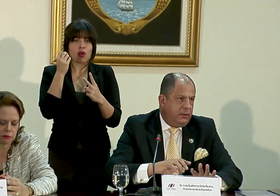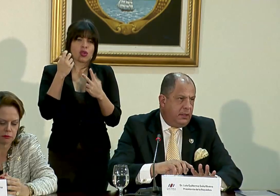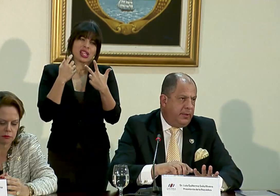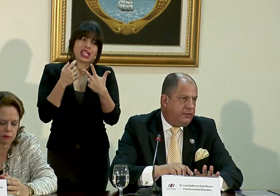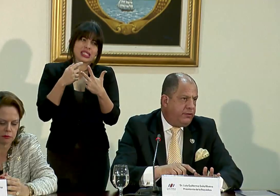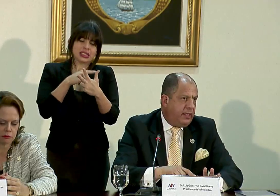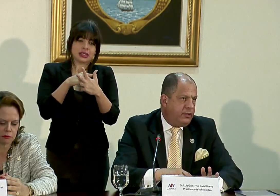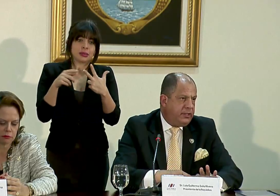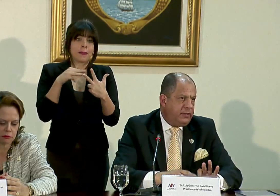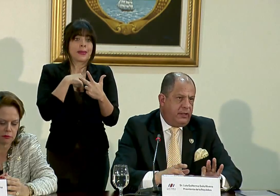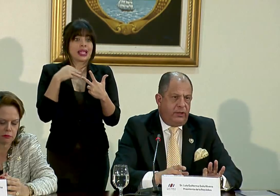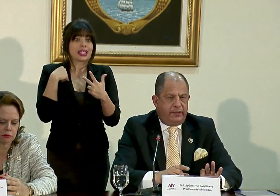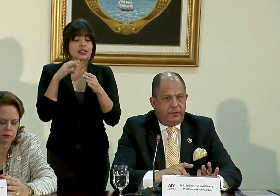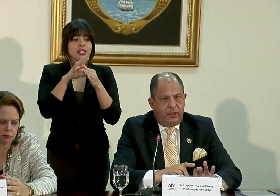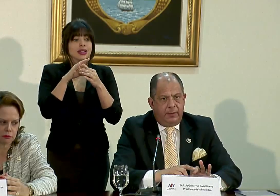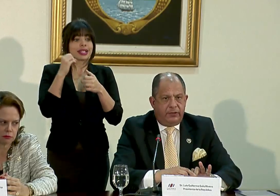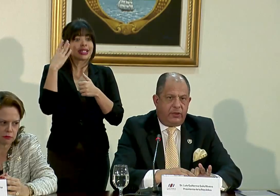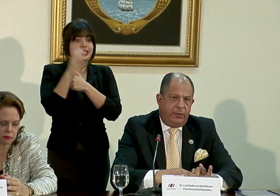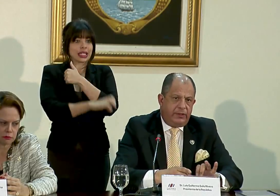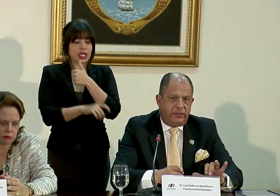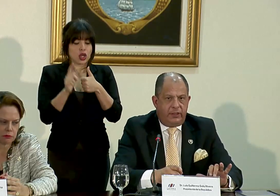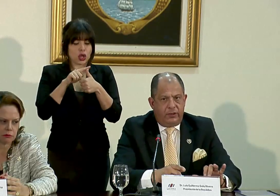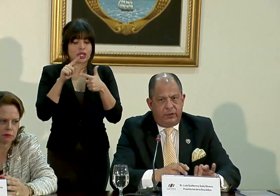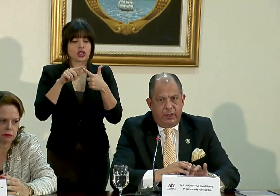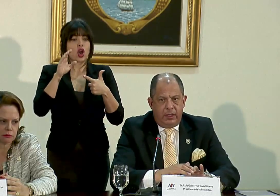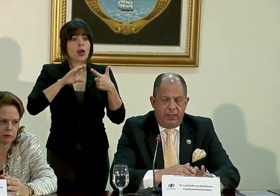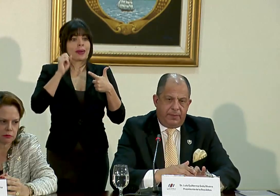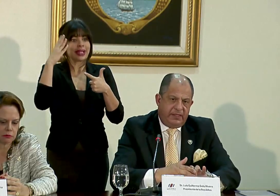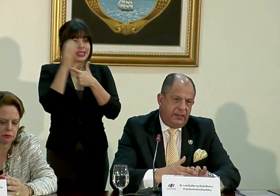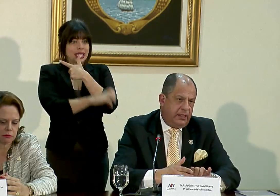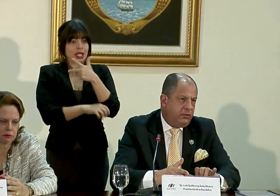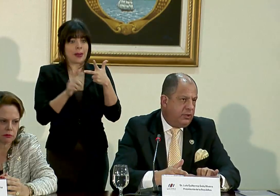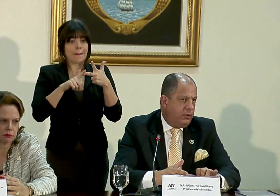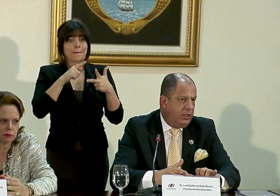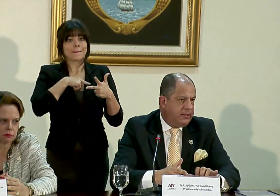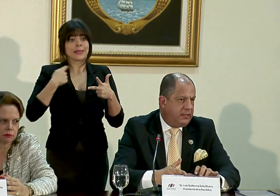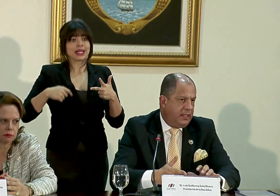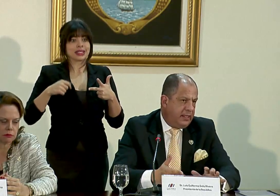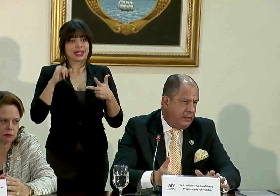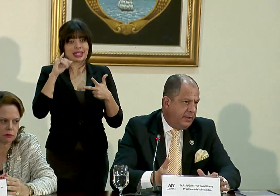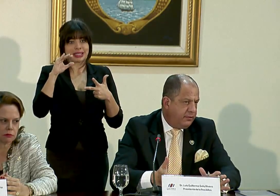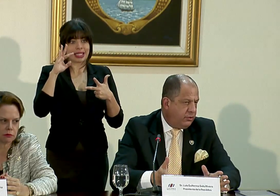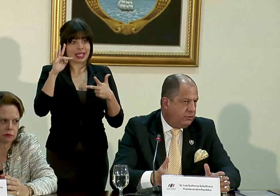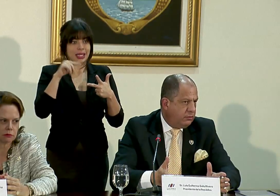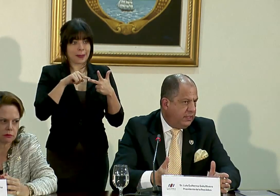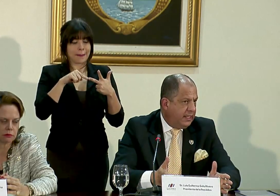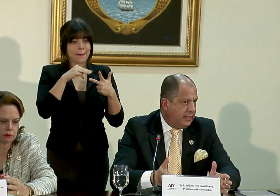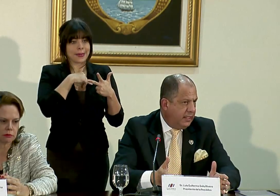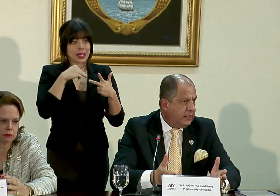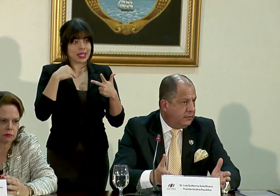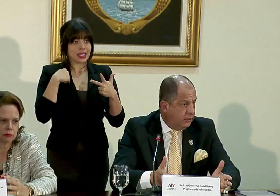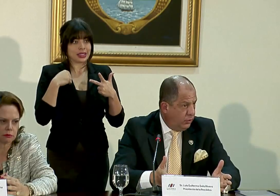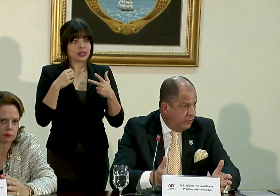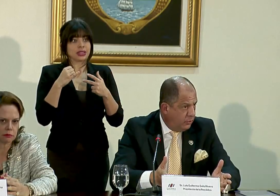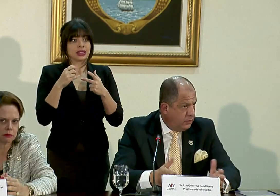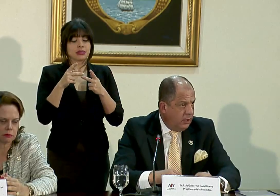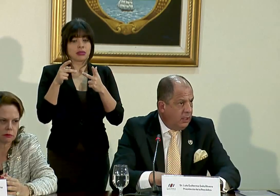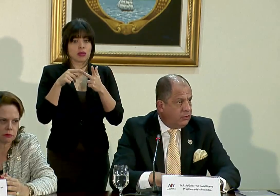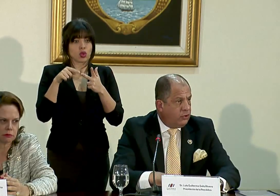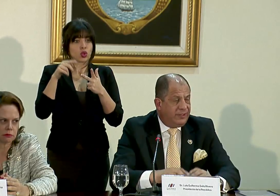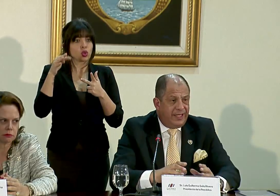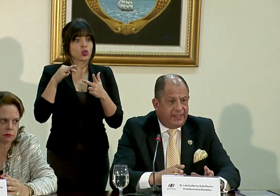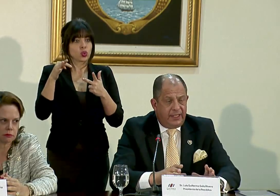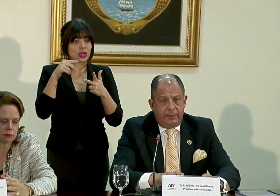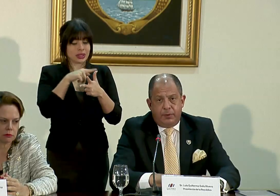tres, el ministro de Relaciones Exteriores, el ministro de Comercio Exterior y el presidente ejecutivo del ICT que es el ministro sin cartera de Turismo.